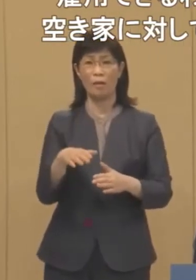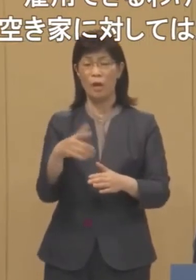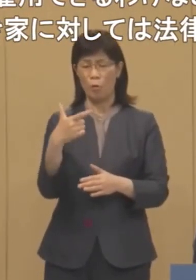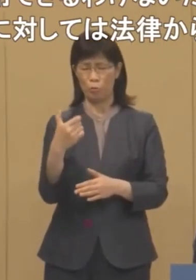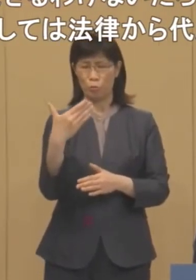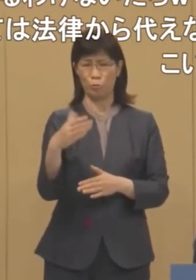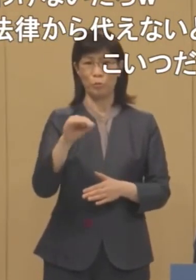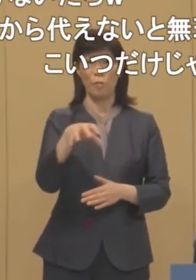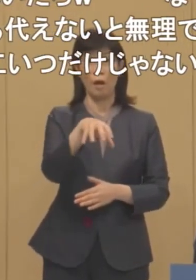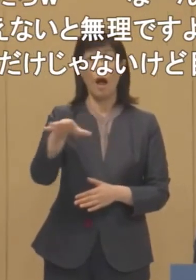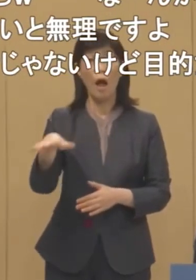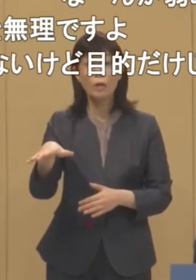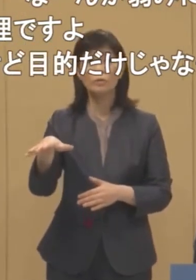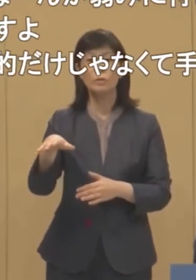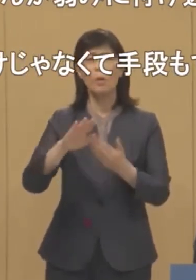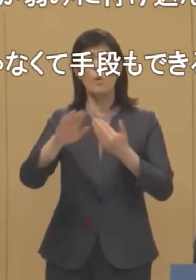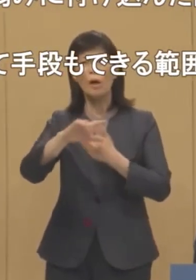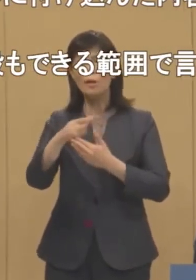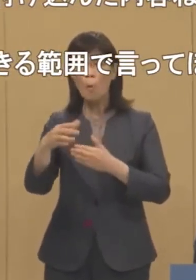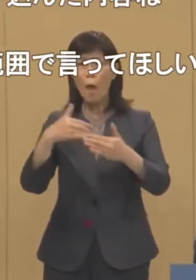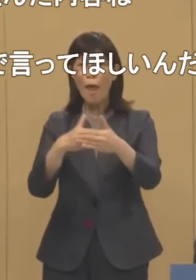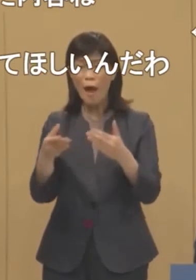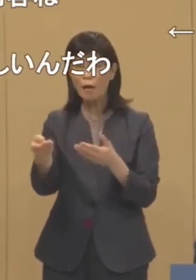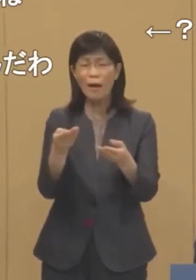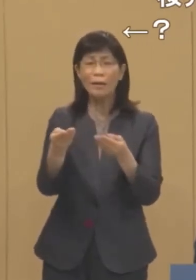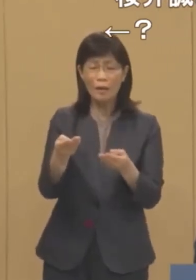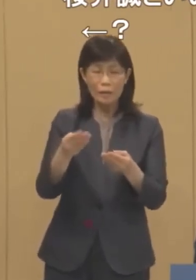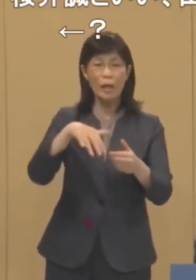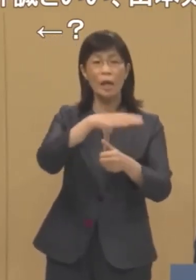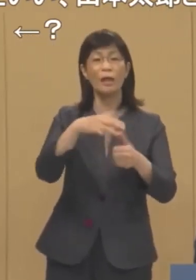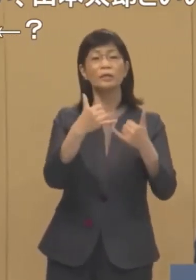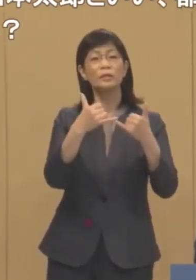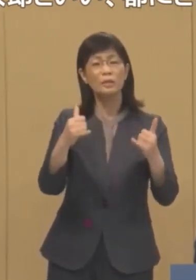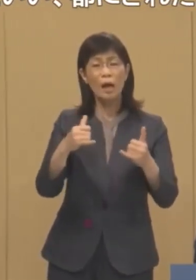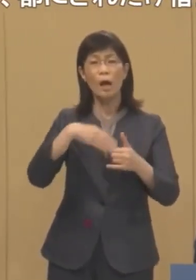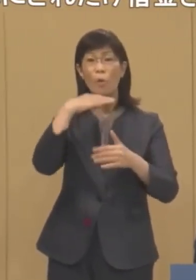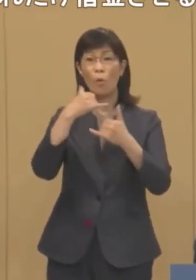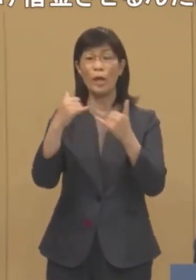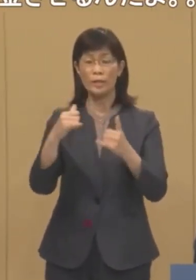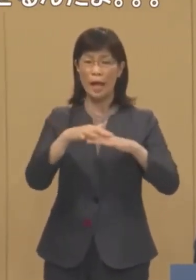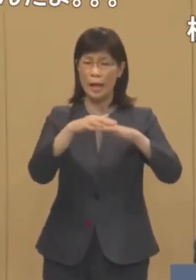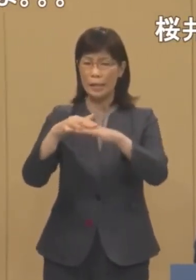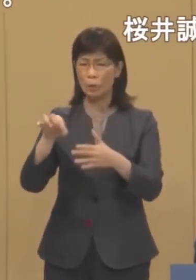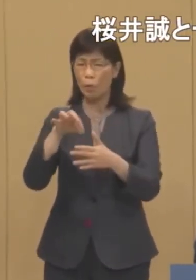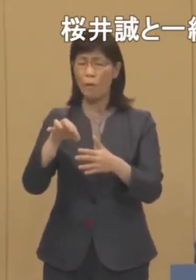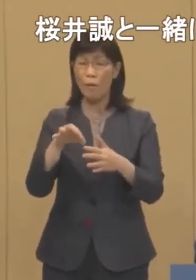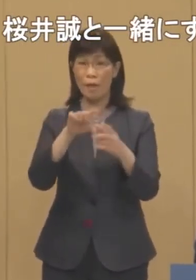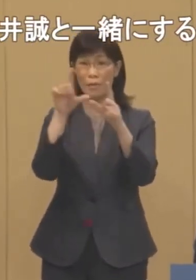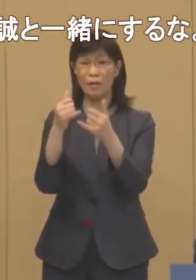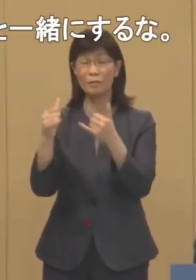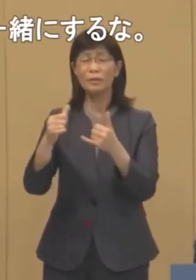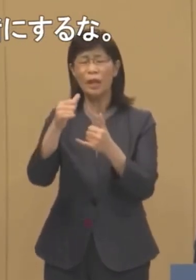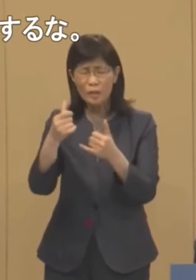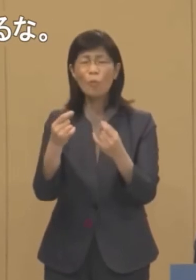室の空き部屋を必要な分を借り上げ単身者高齢者ネットカフェ生活者にも安定した相撲を提供そして